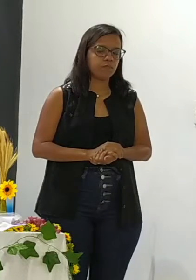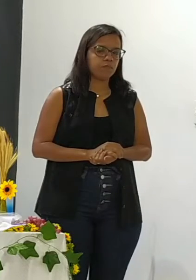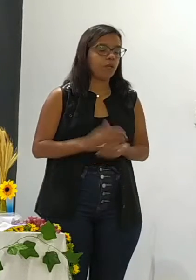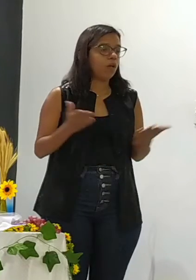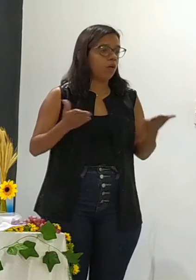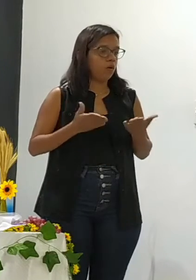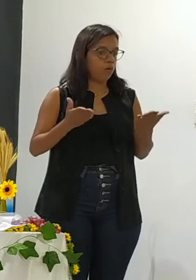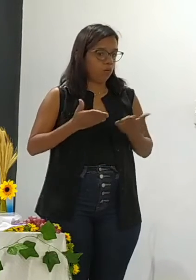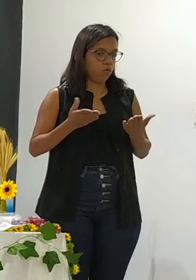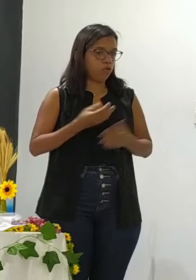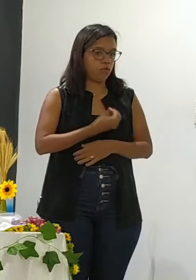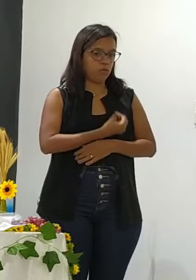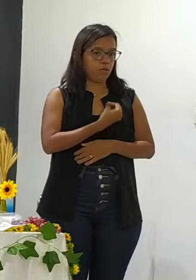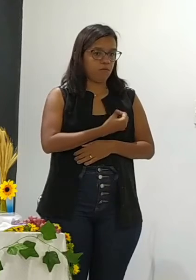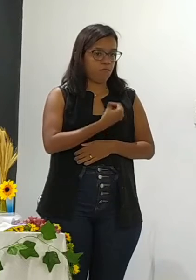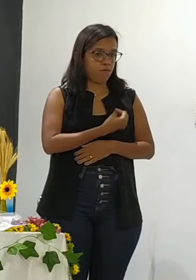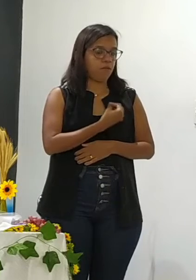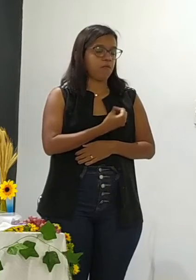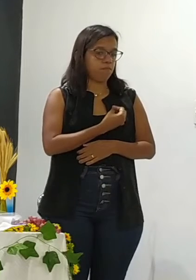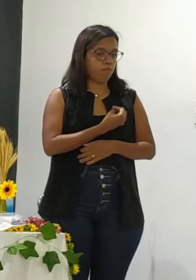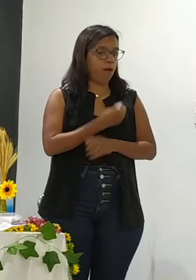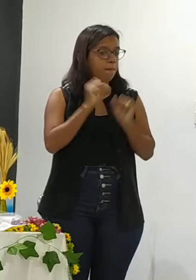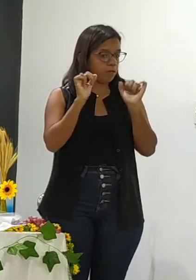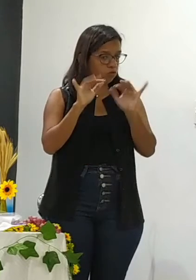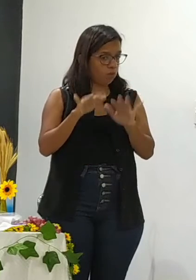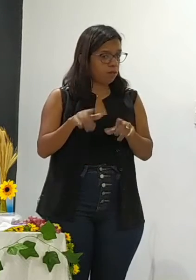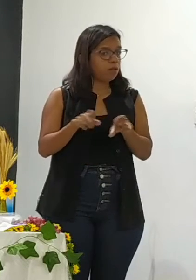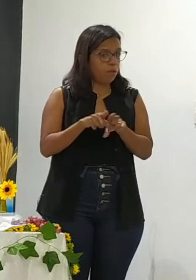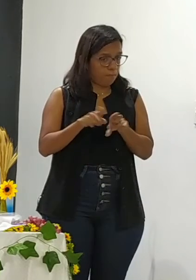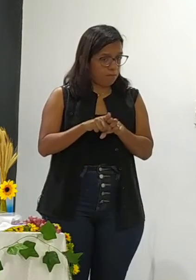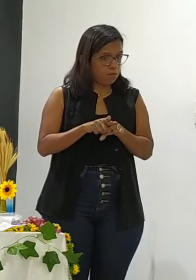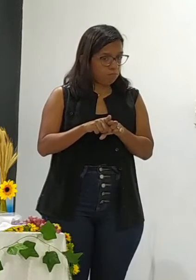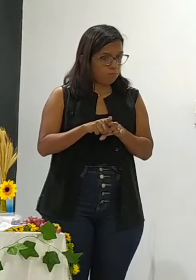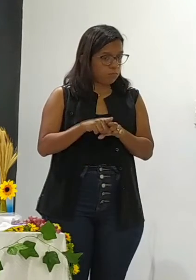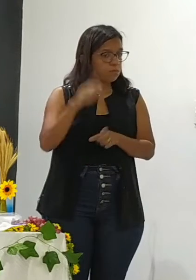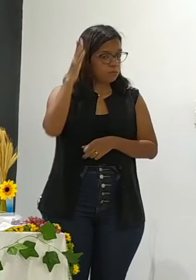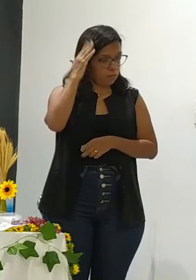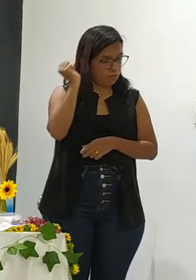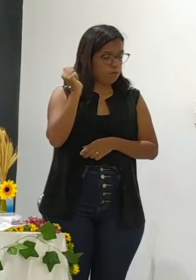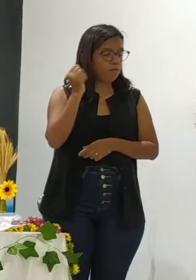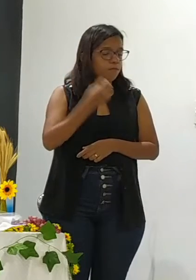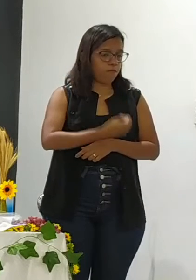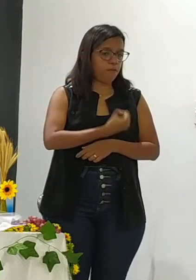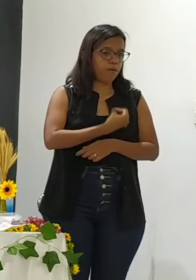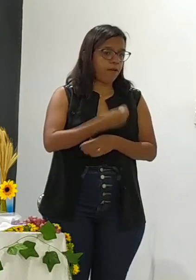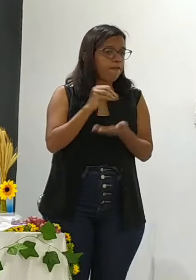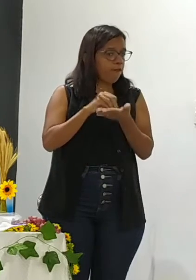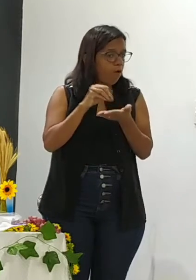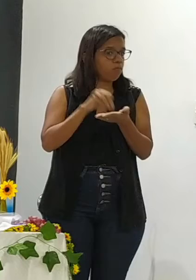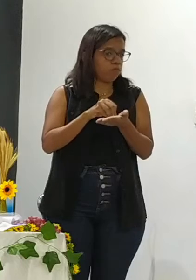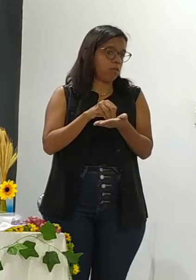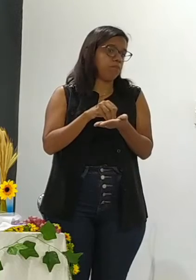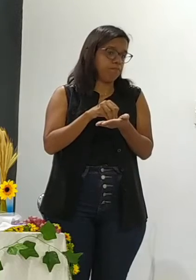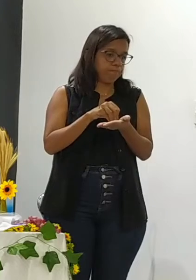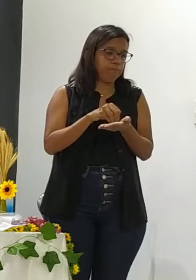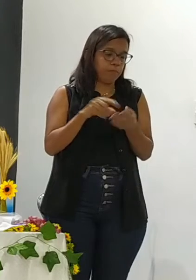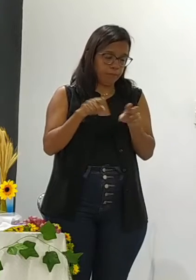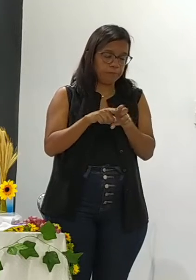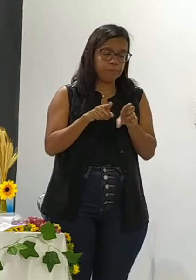hoje eu sei viver uma mudança, mas também eu sei viver abatido. Vivo na